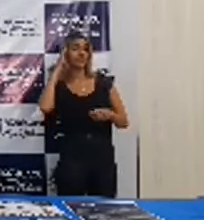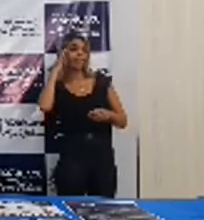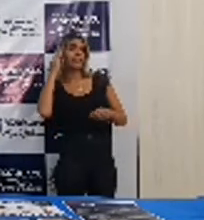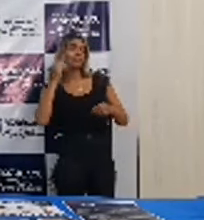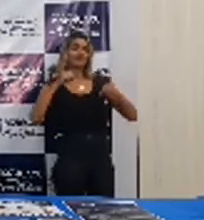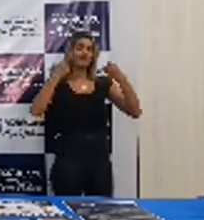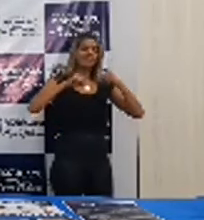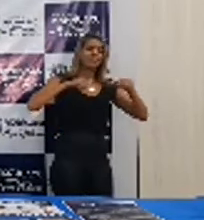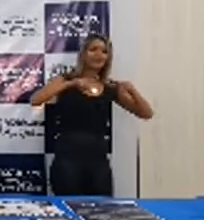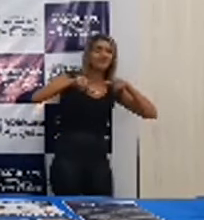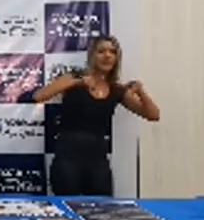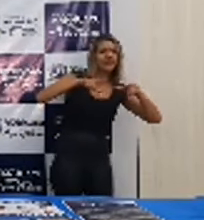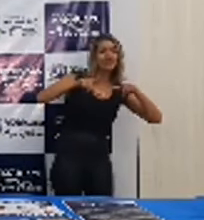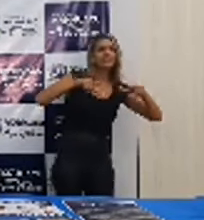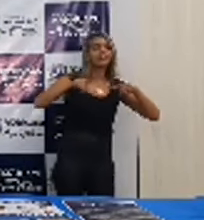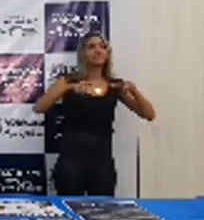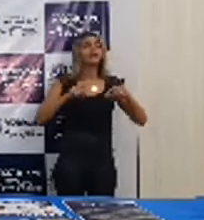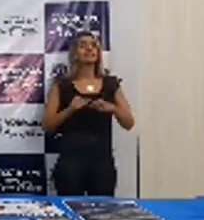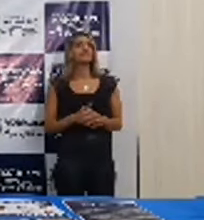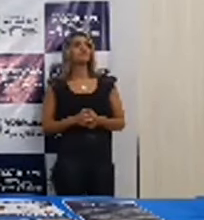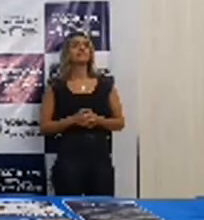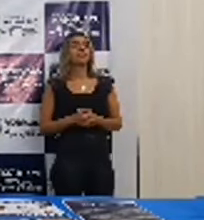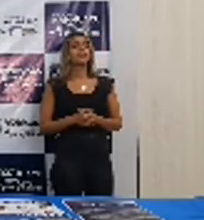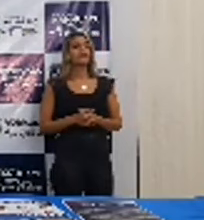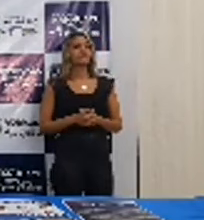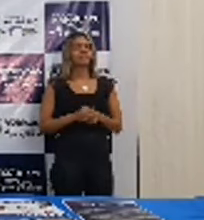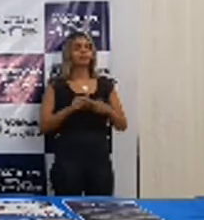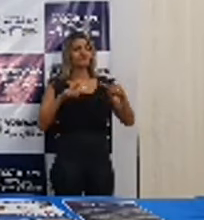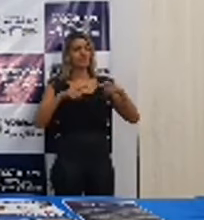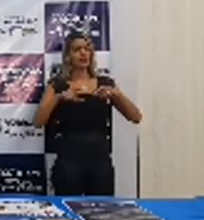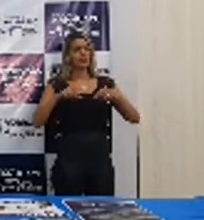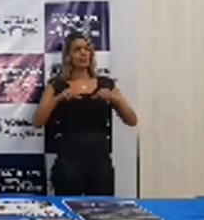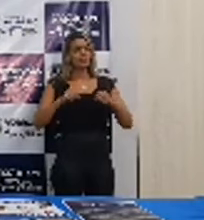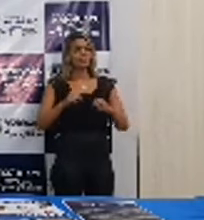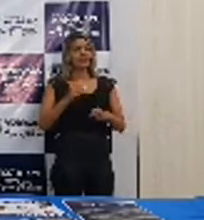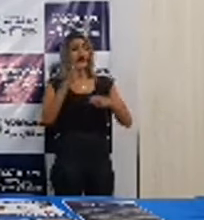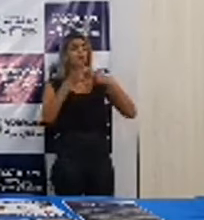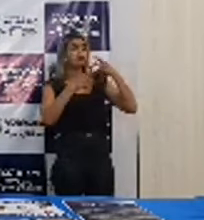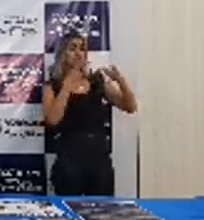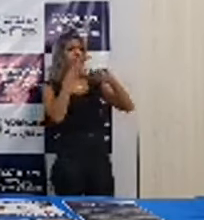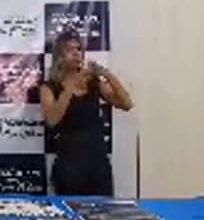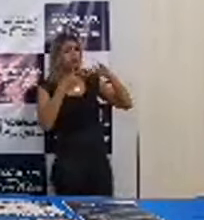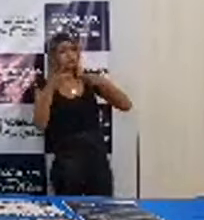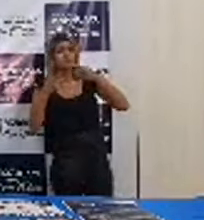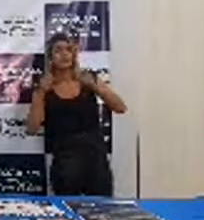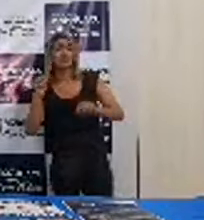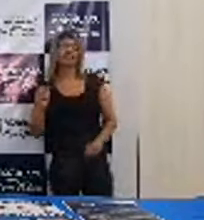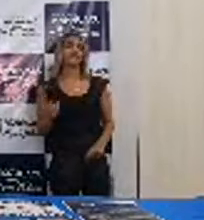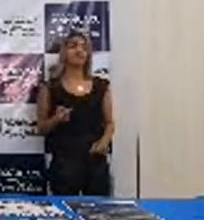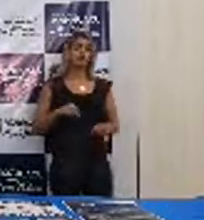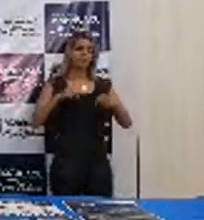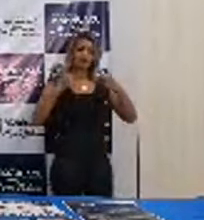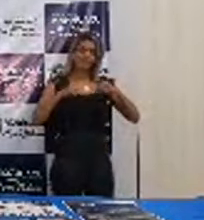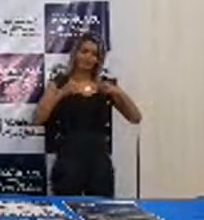trabalhar. Existem vários empresários aí hoje com reclamações diversas, com